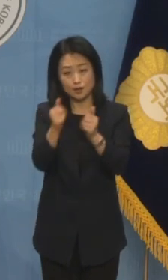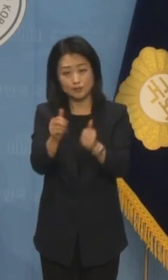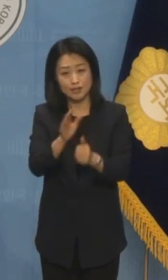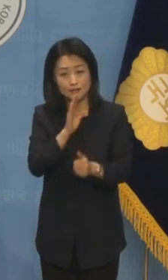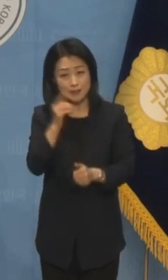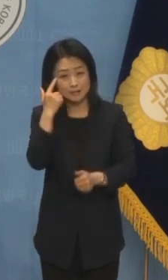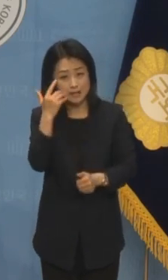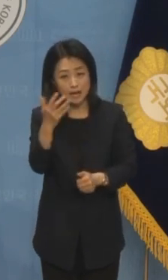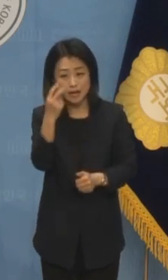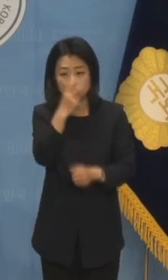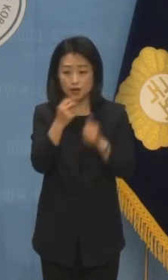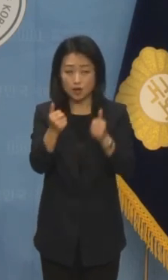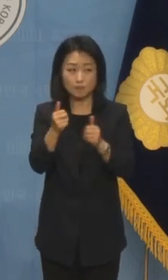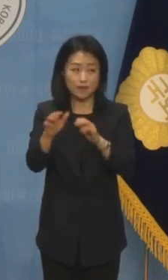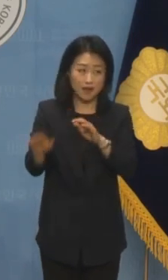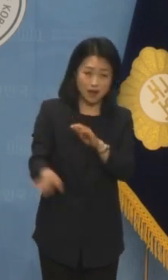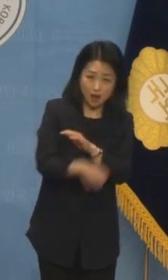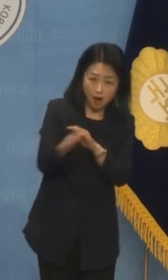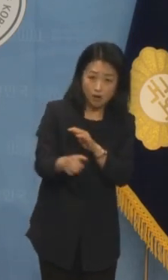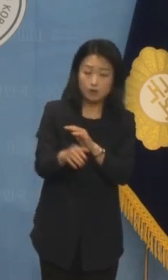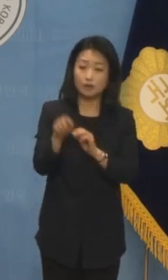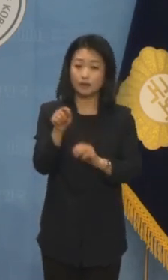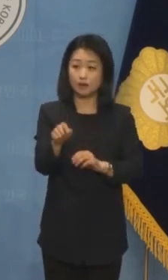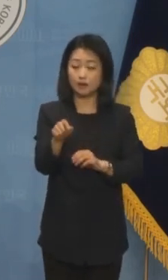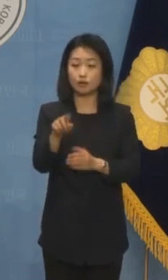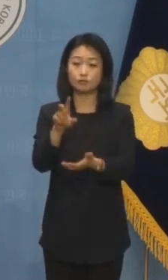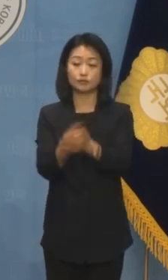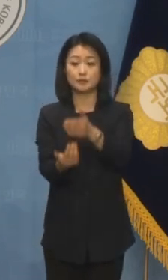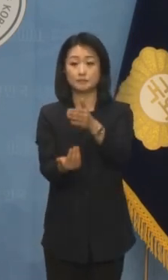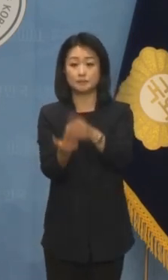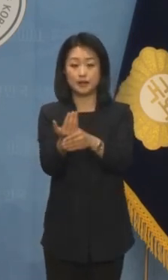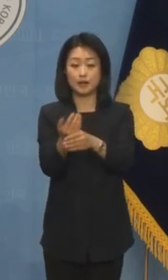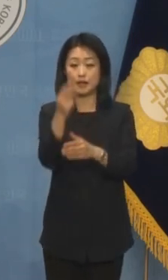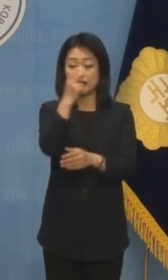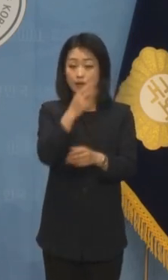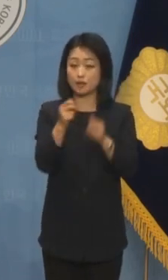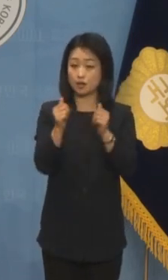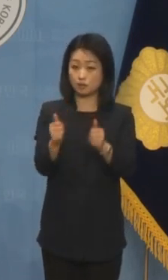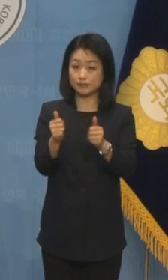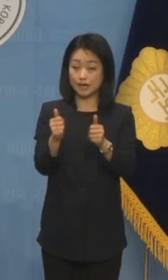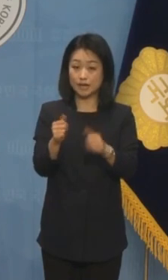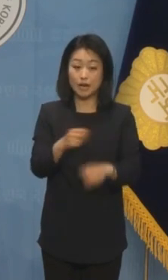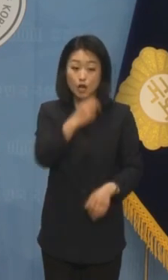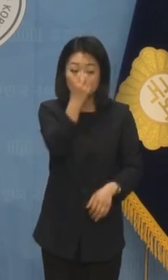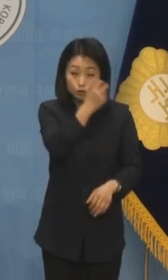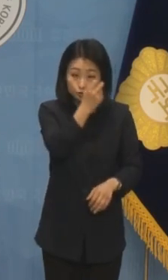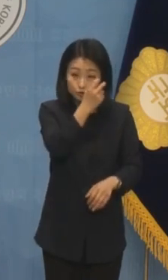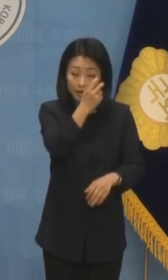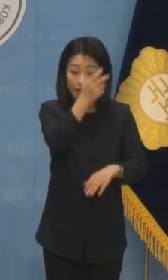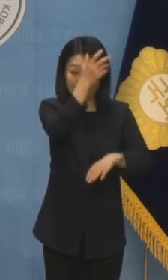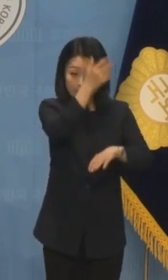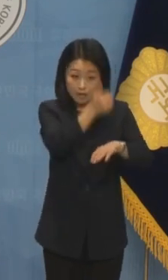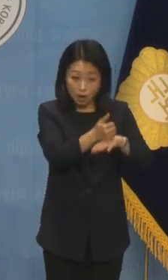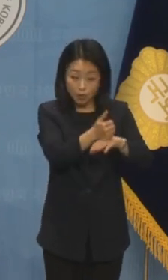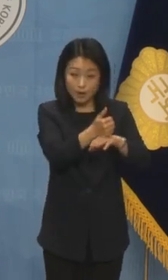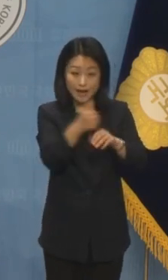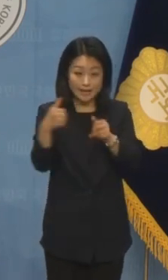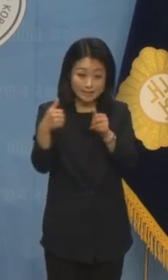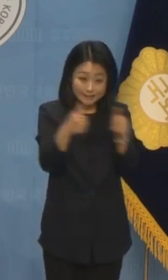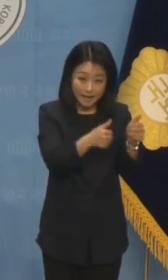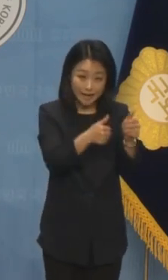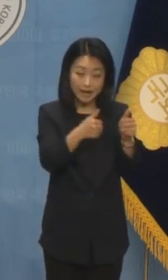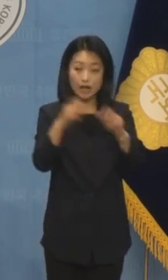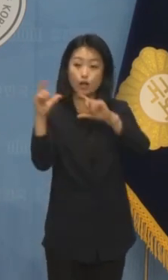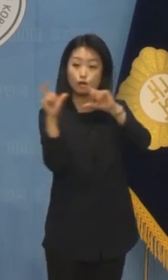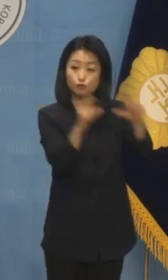이 정도로 망가졌나 싶습니다. 검찰의 구형은 수사의 결론에 해당하는 것으로 가장 중요한